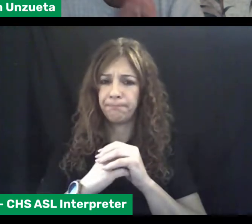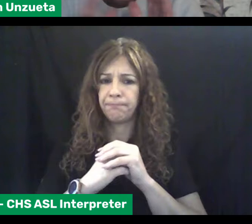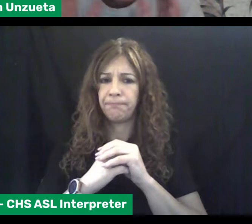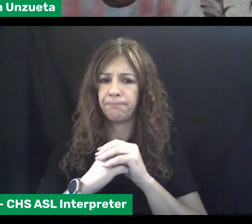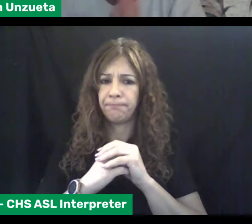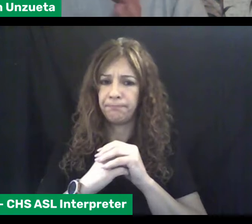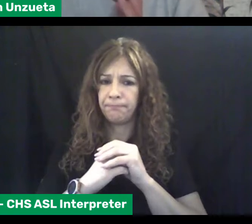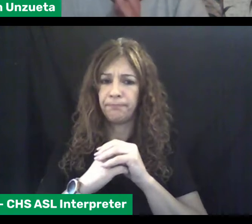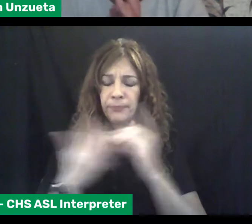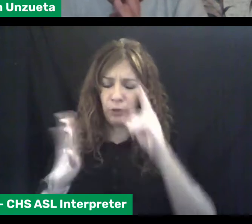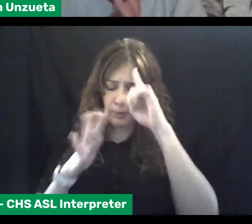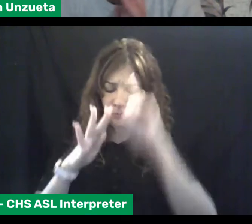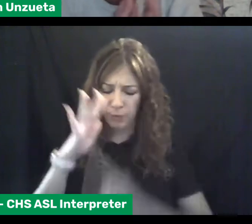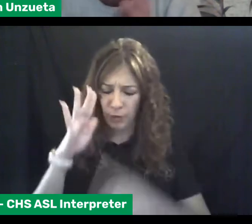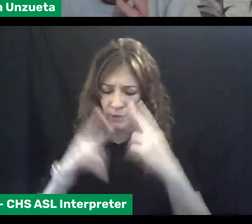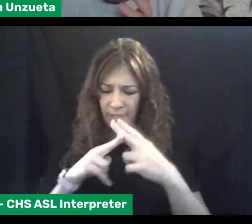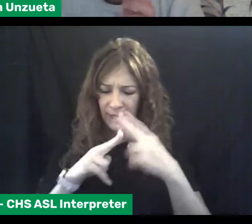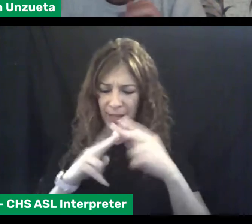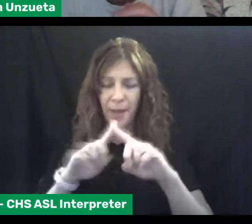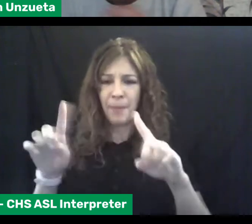se me fue el nombre, compañero,